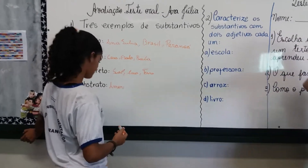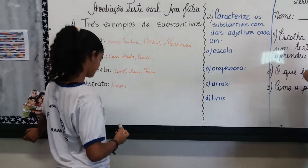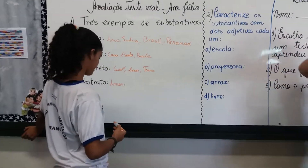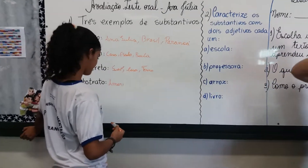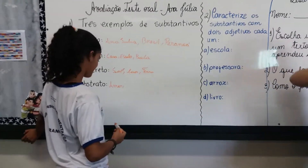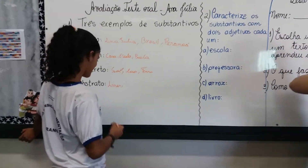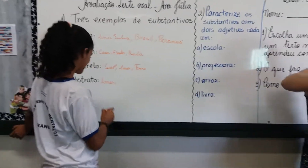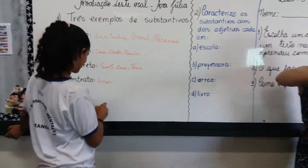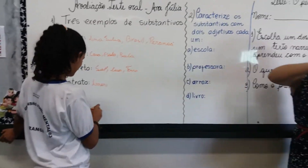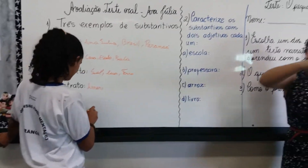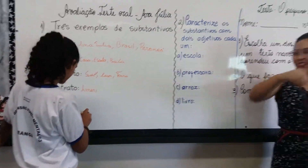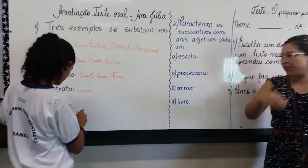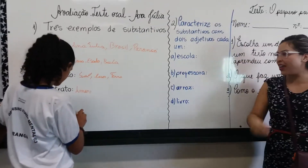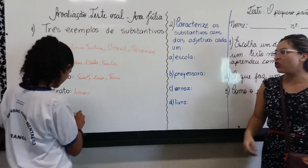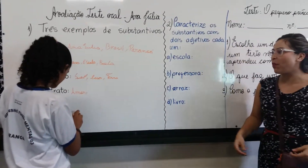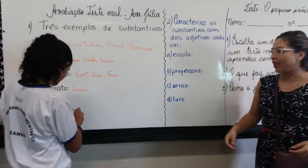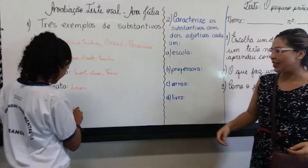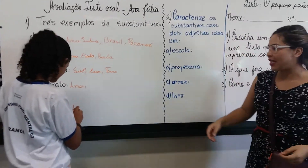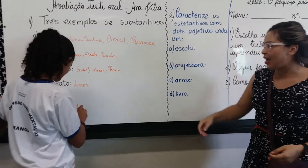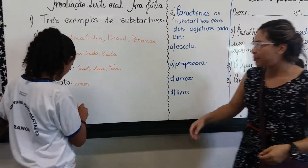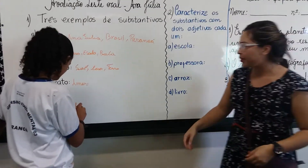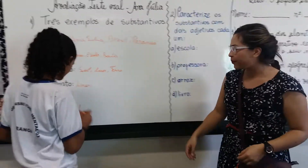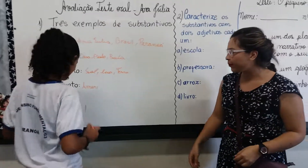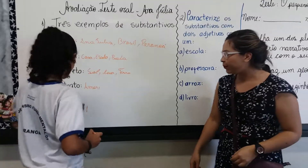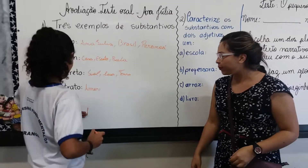Terra, seria assim. Isso. Tá vendo como é que ela sabe? Sabe.